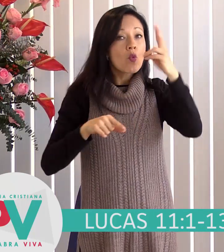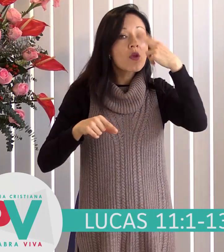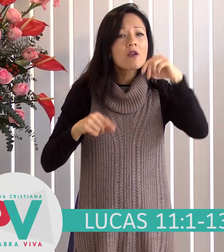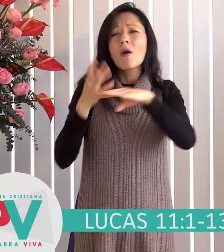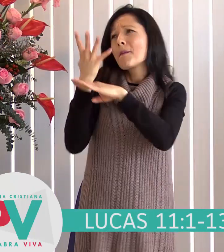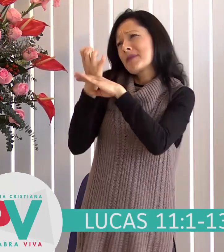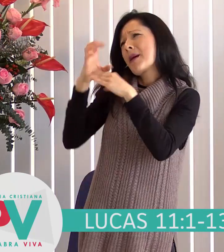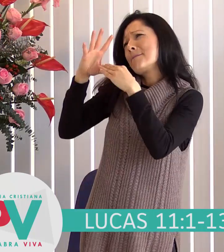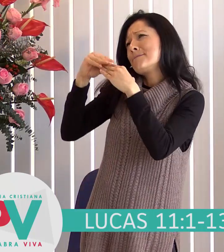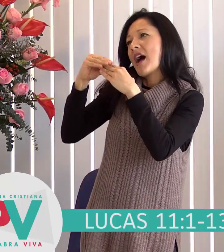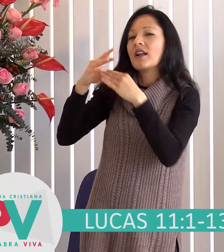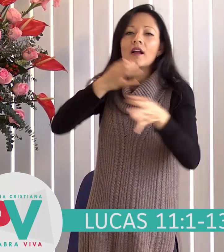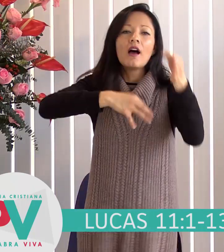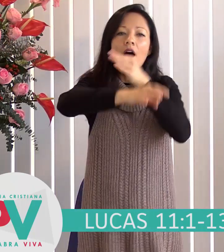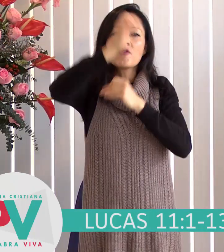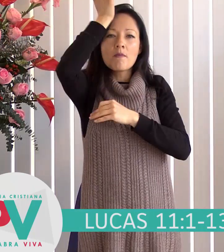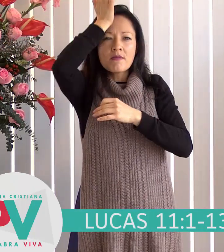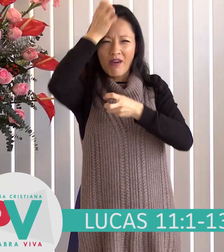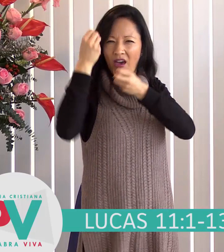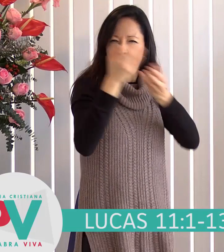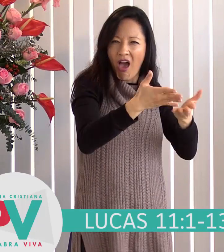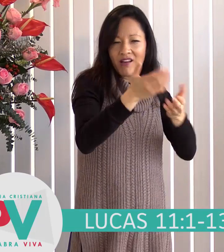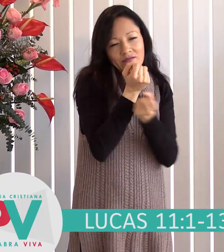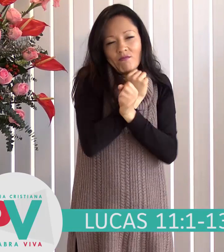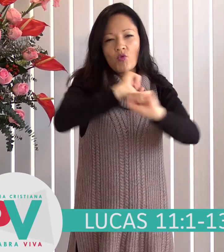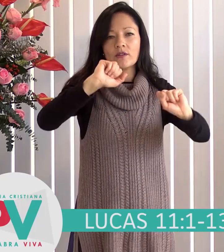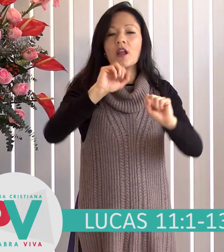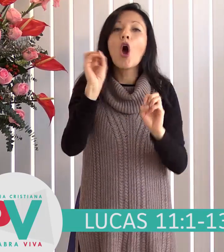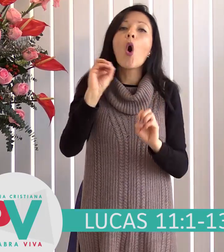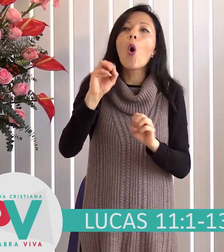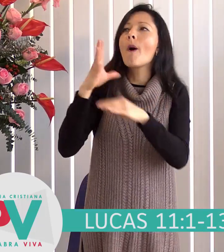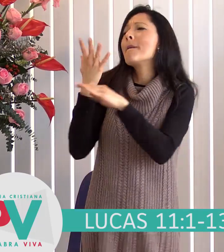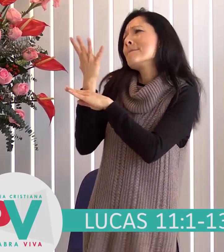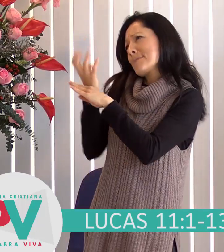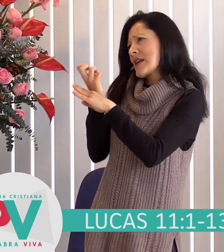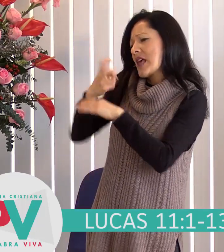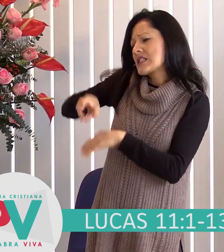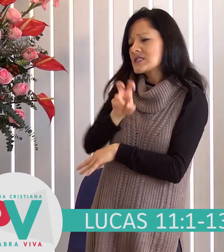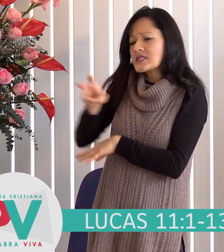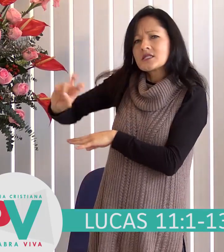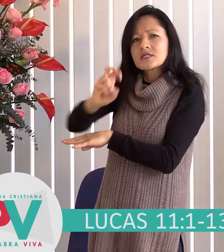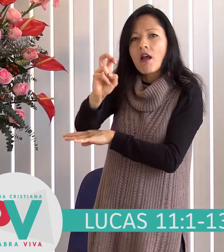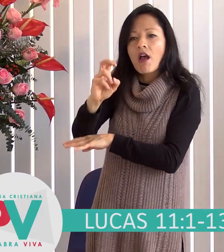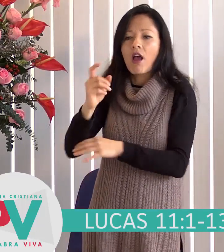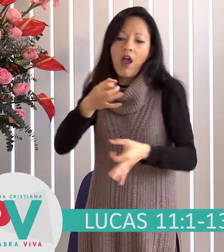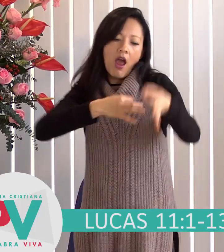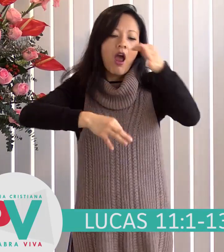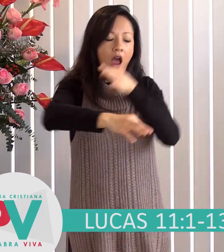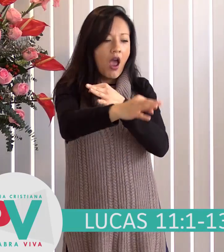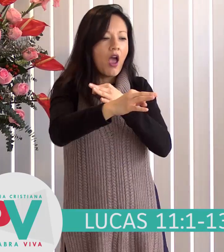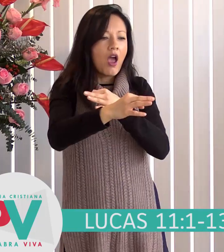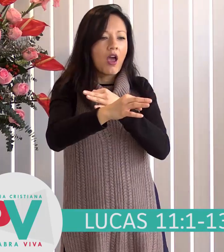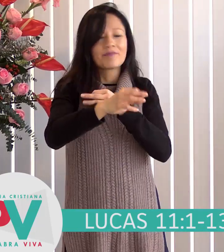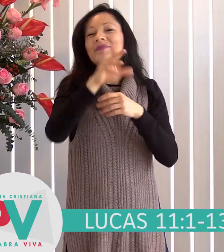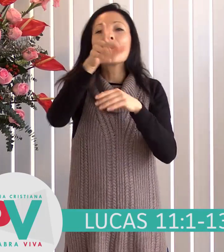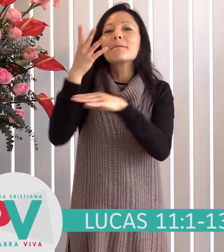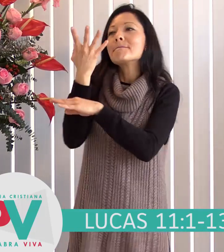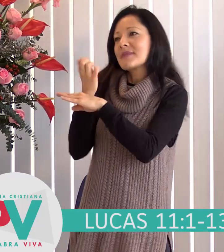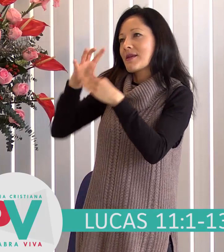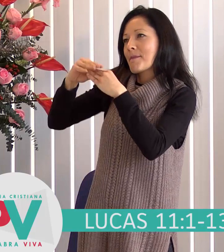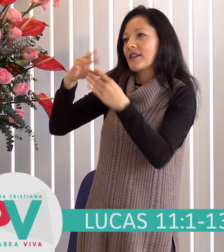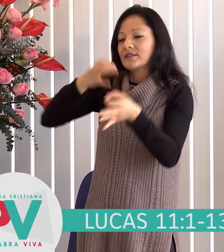si pescado en lugar de pescado le dará una serpiente? ¿O si le pide un huevo le dará un escorpión? Pues